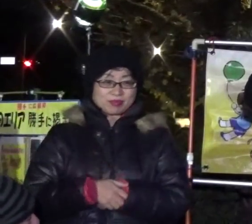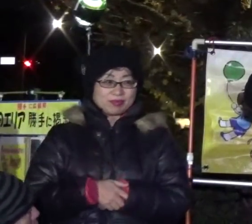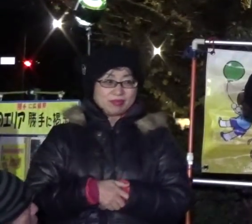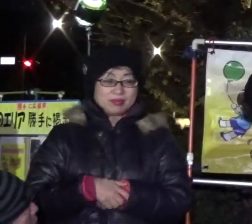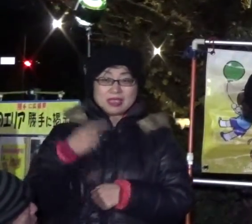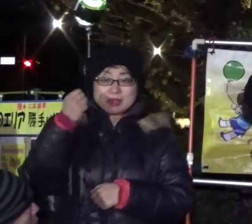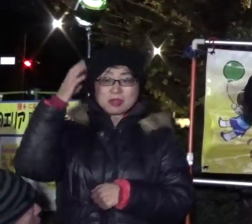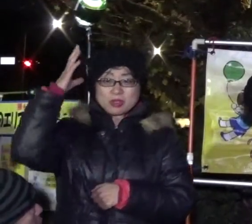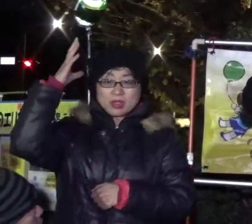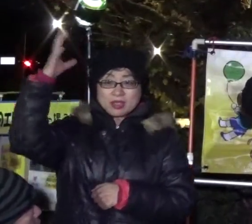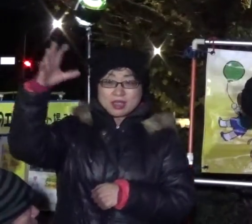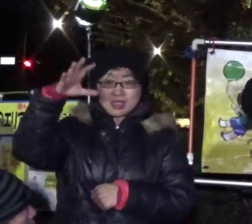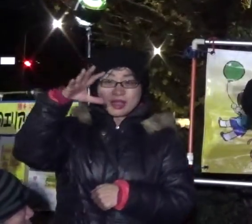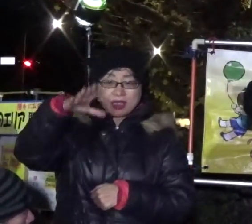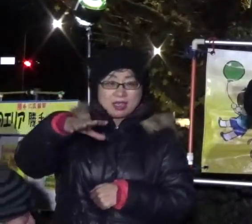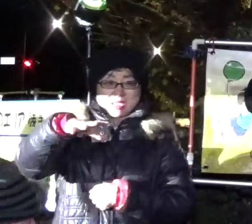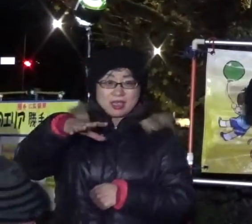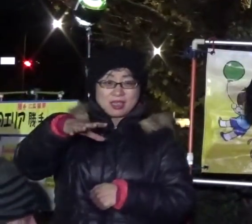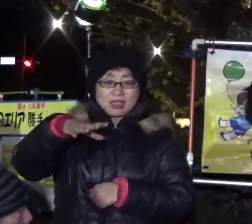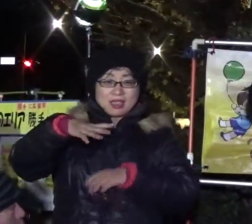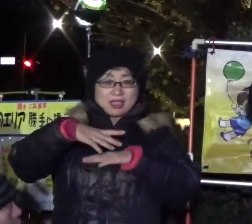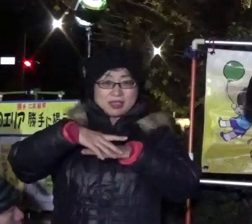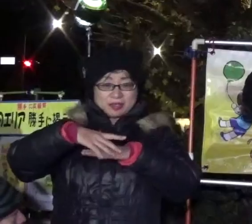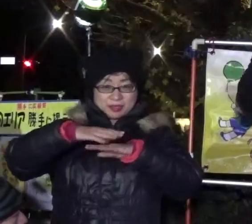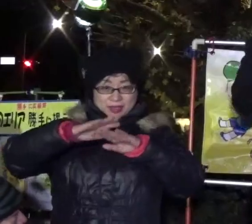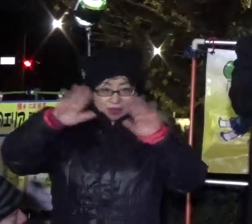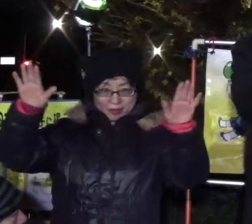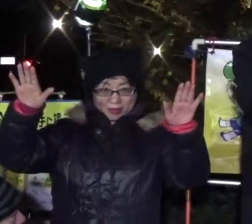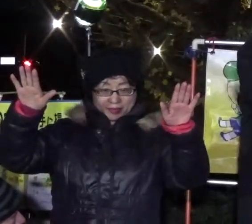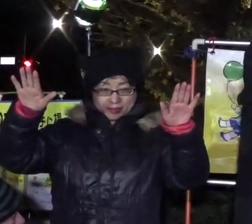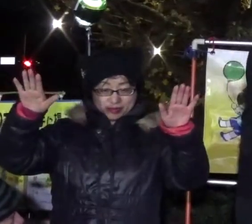希望のエリアから育って頑張ってまいります。